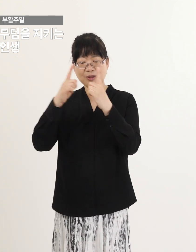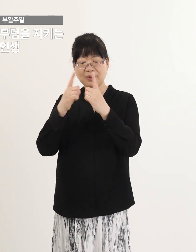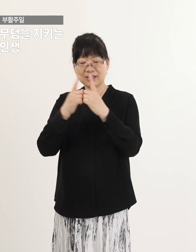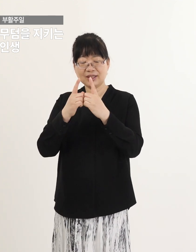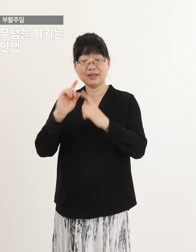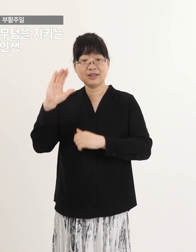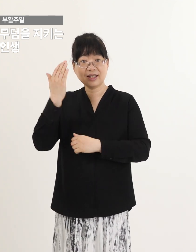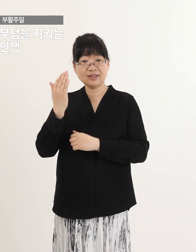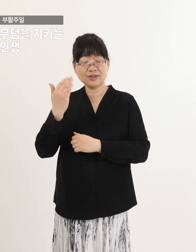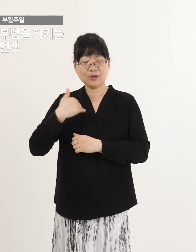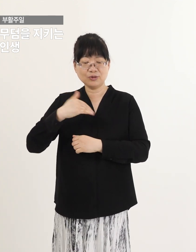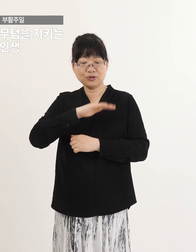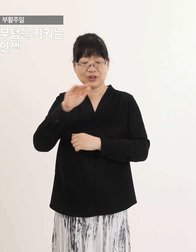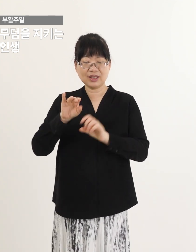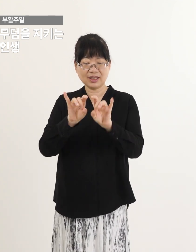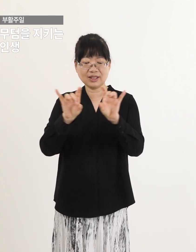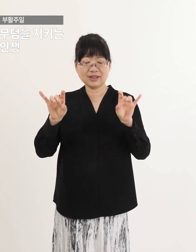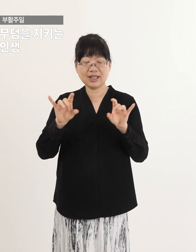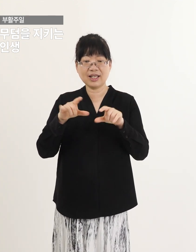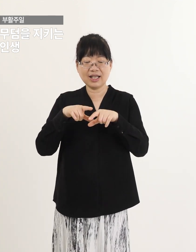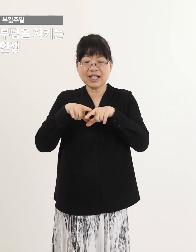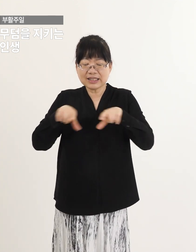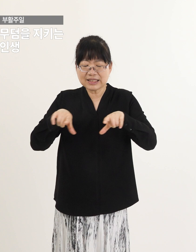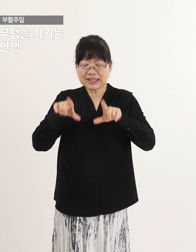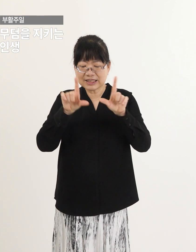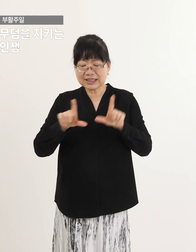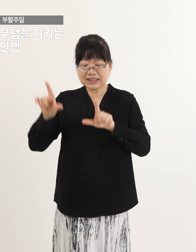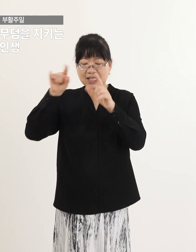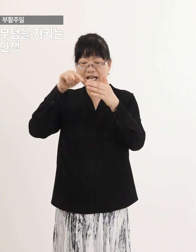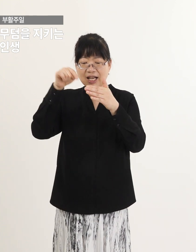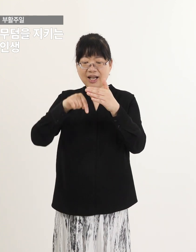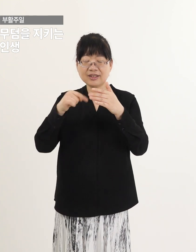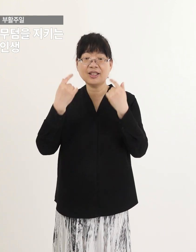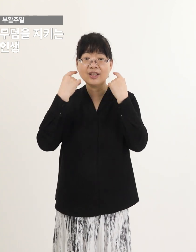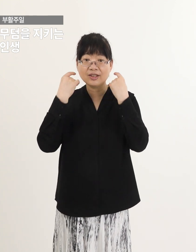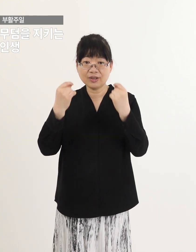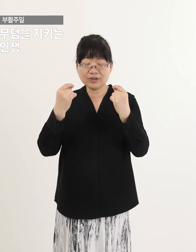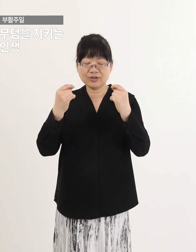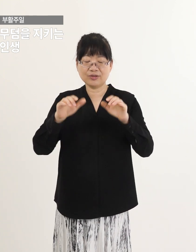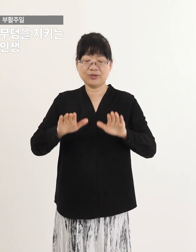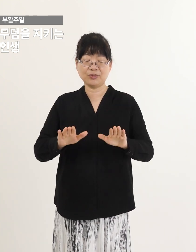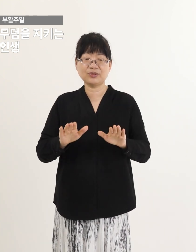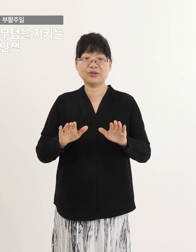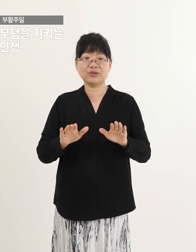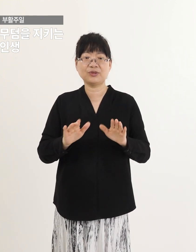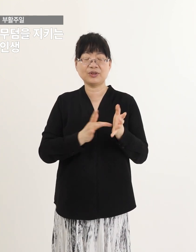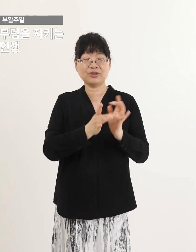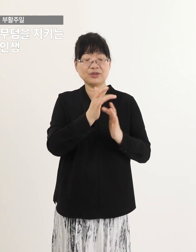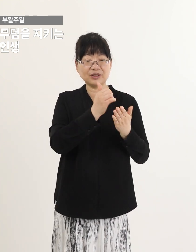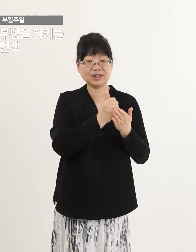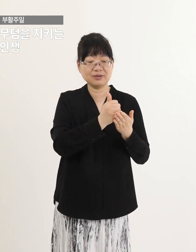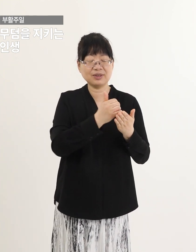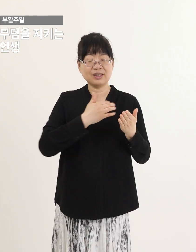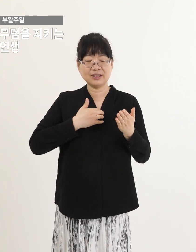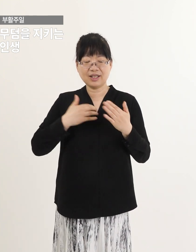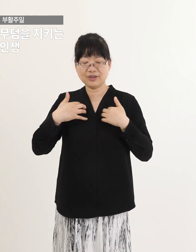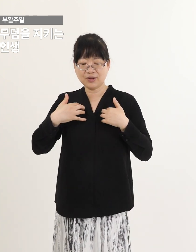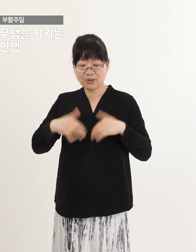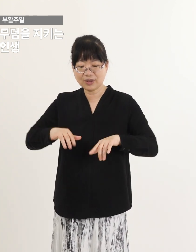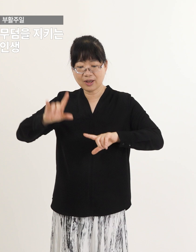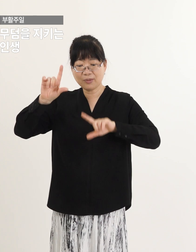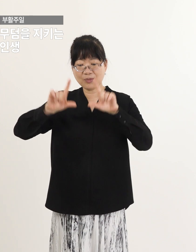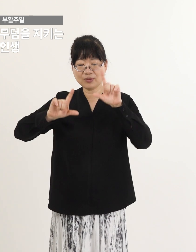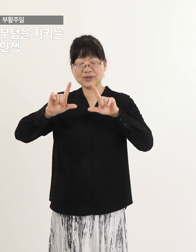되는 우리 각자의 일상 속에 여전히 오늘도 내 연약한